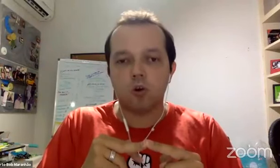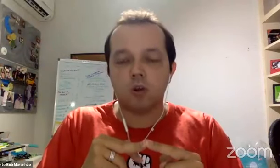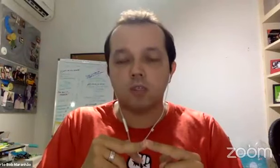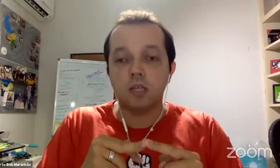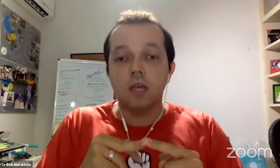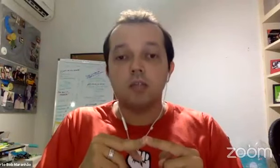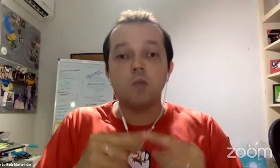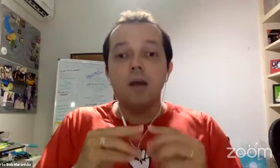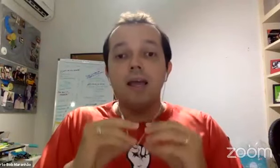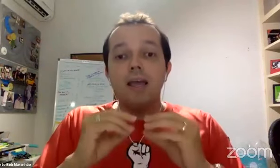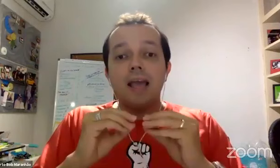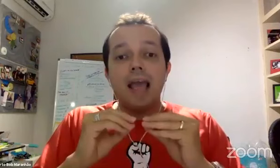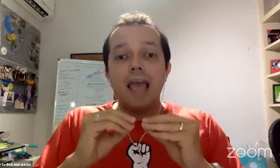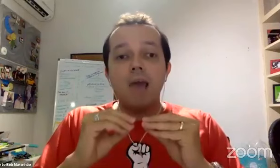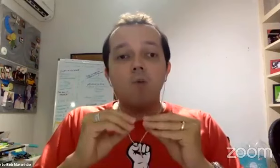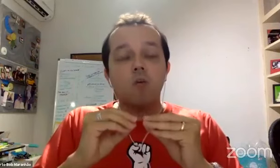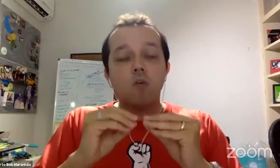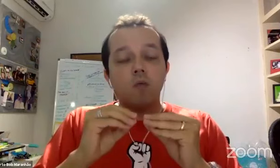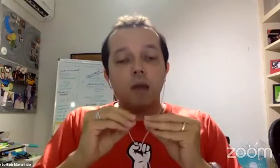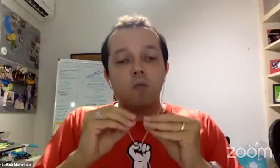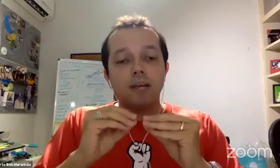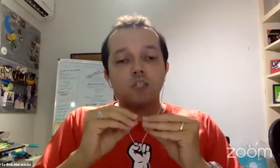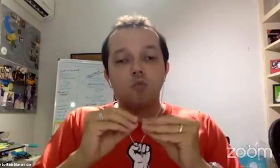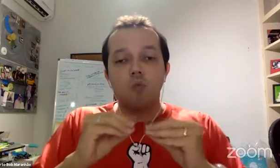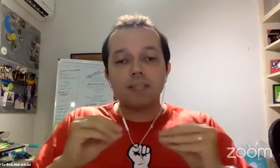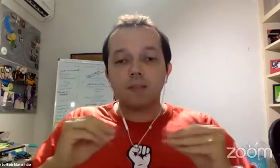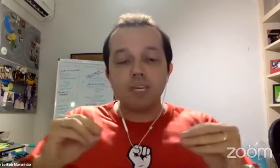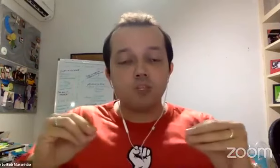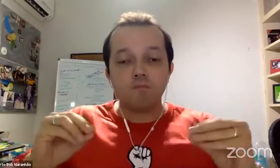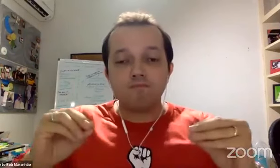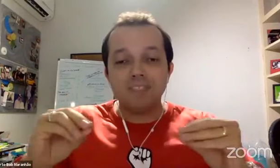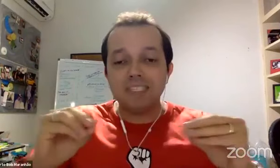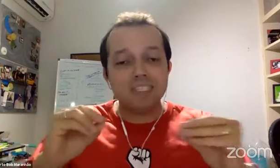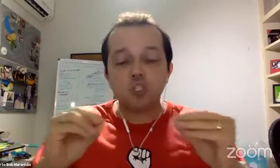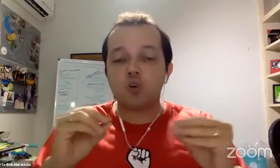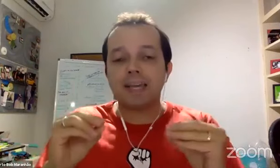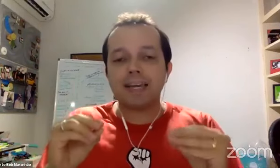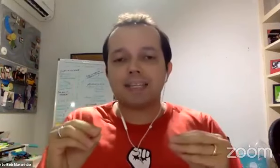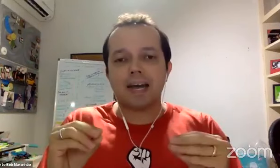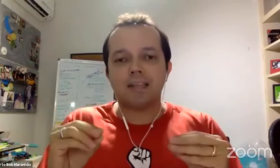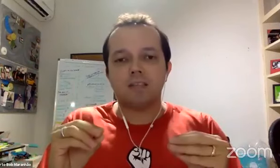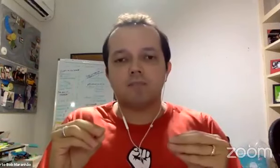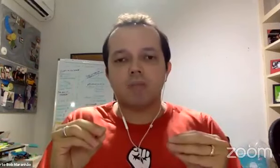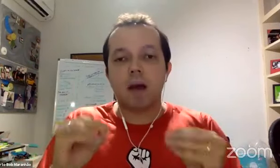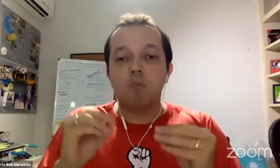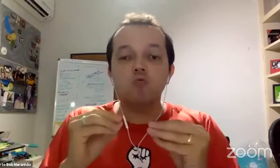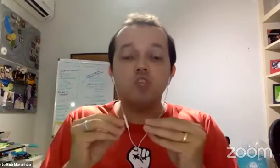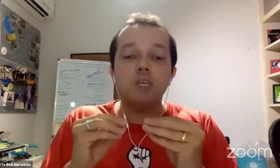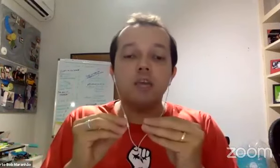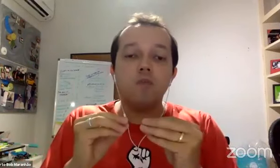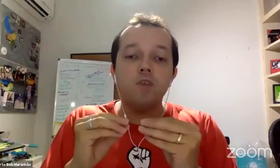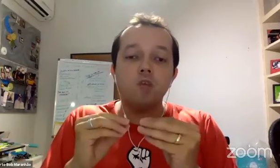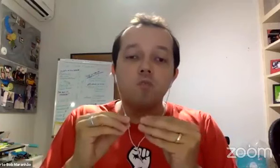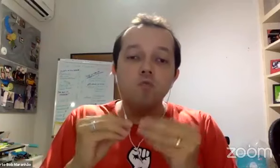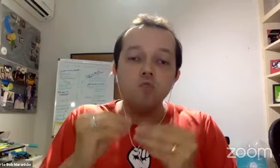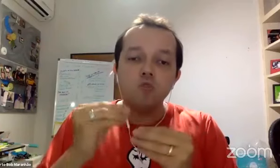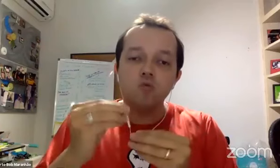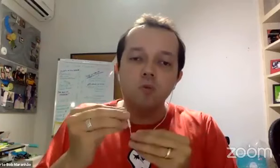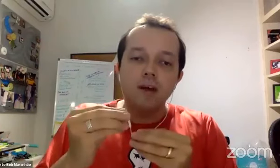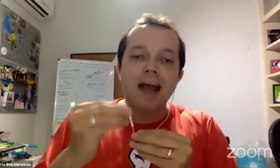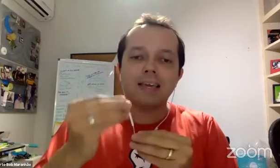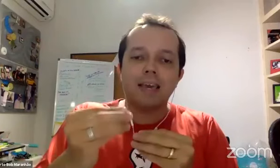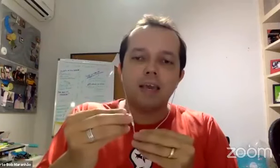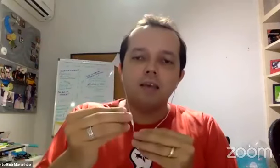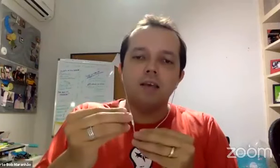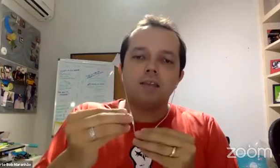álcool e drogas. Então, é uma questão completamente desconectada, a ponto de que eu fico